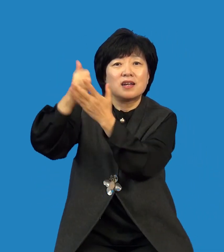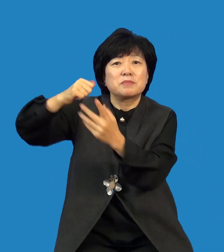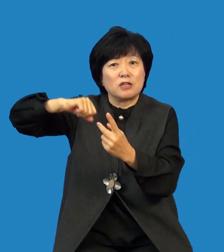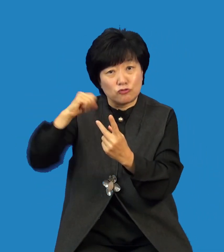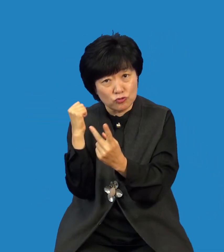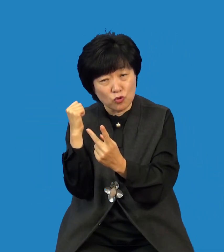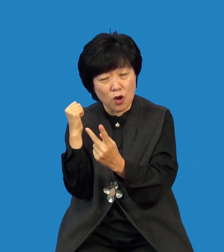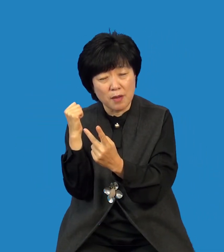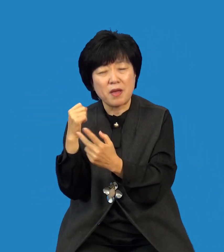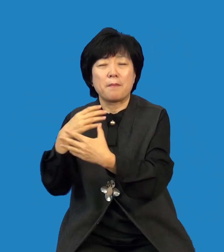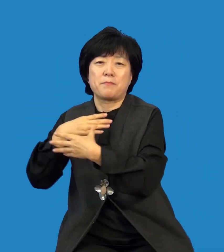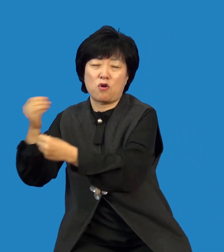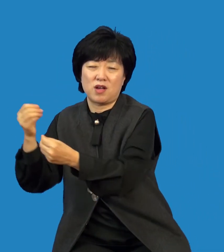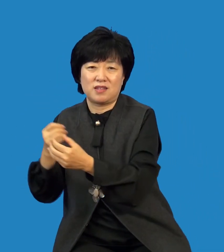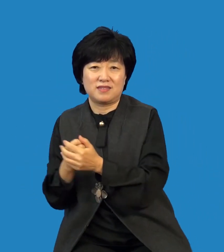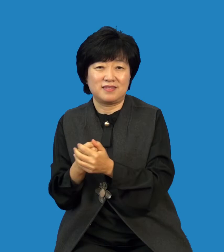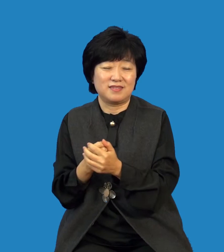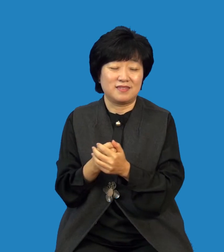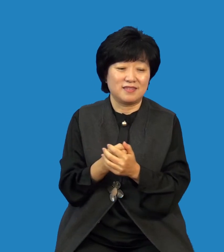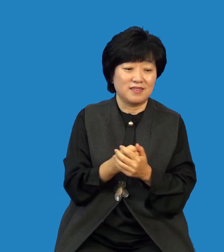계시면요 운전을 내가 해야 되거든.